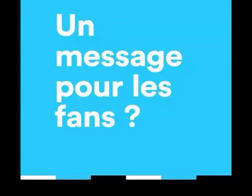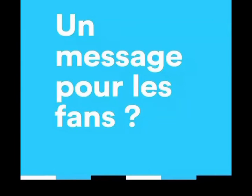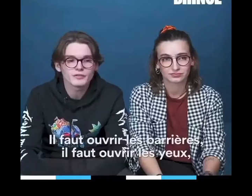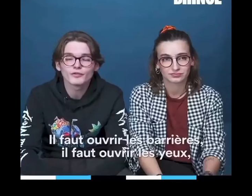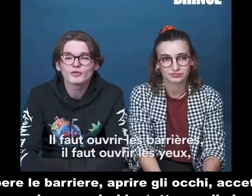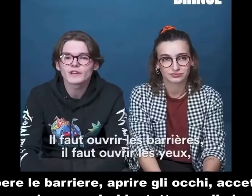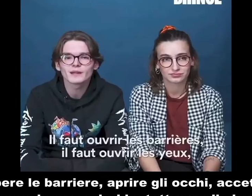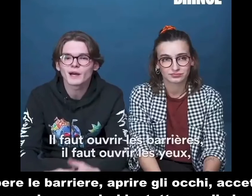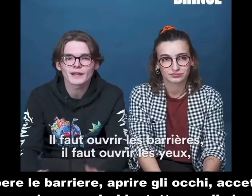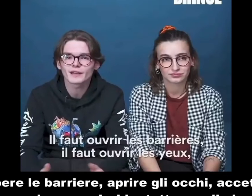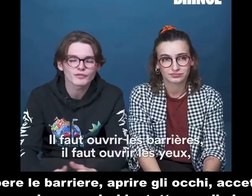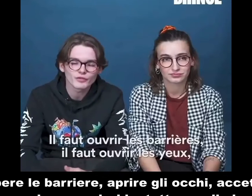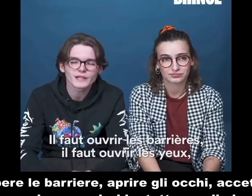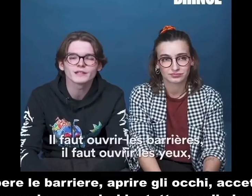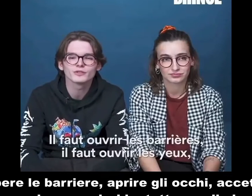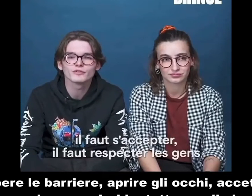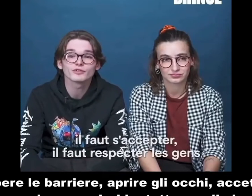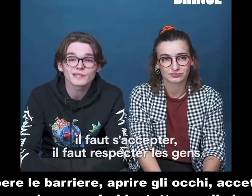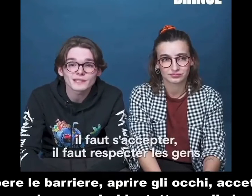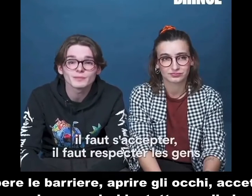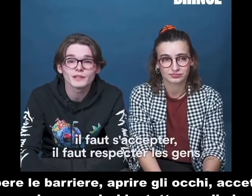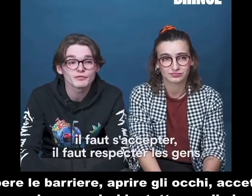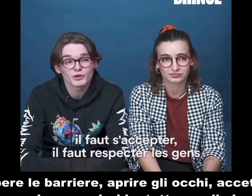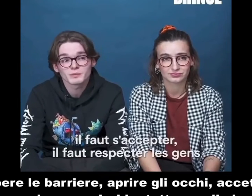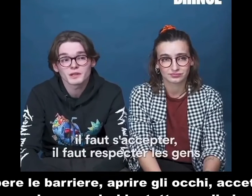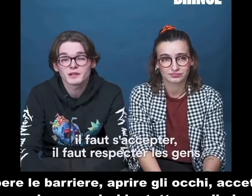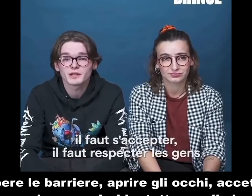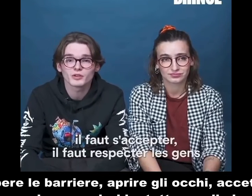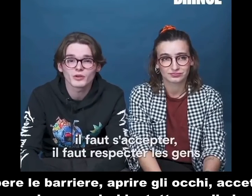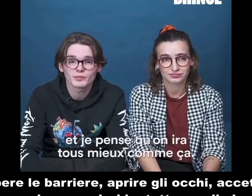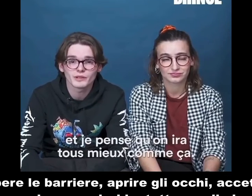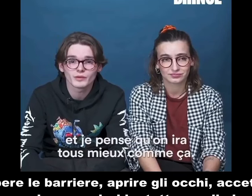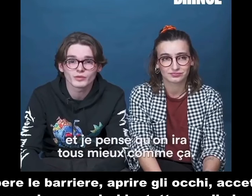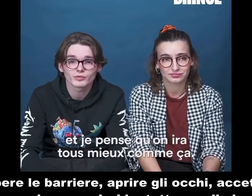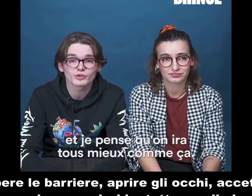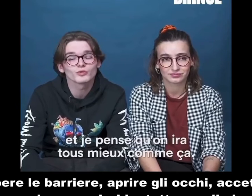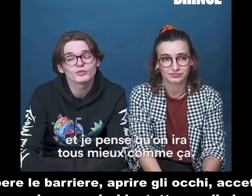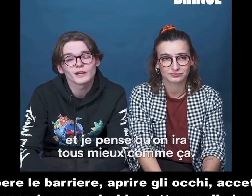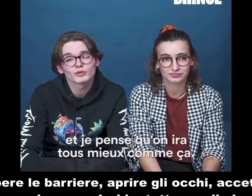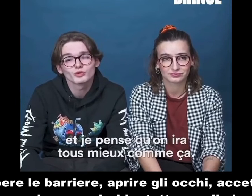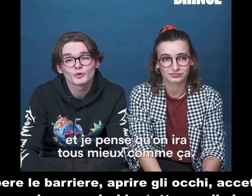Il faut ouvrir les barrières, il faut ouvrir les yeux, il faut s'accepter, il faut respecter les gens et puis je pense qu'on ira tous mieux comme ça.